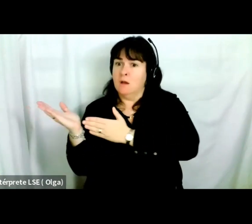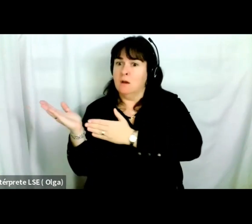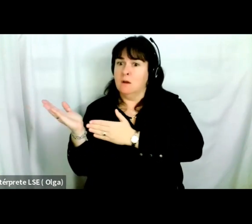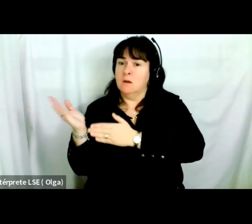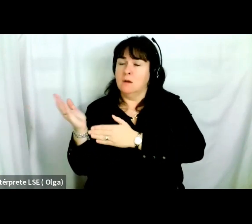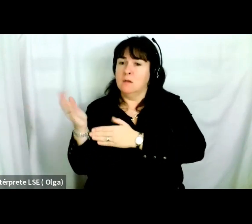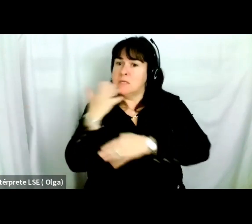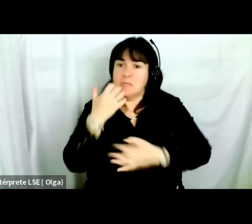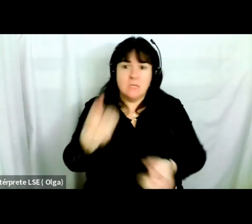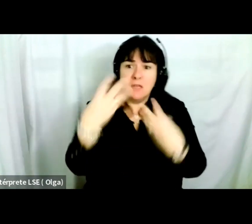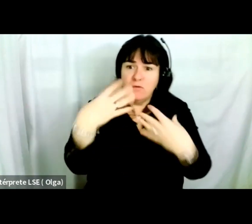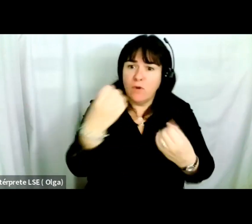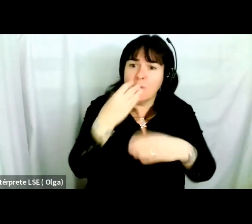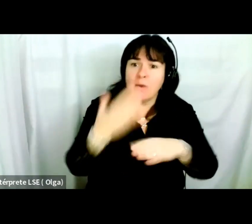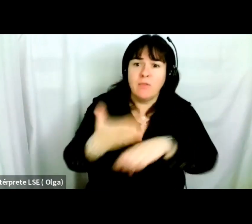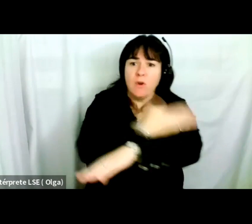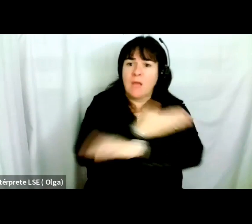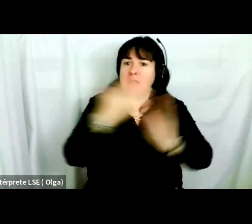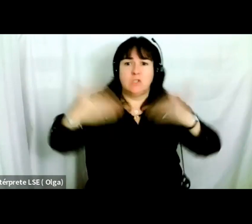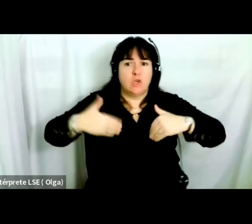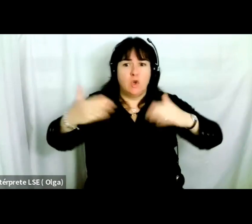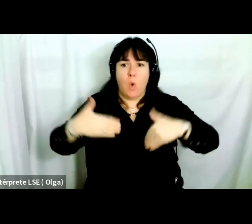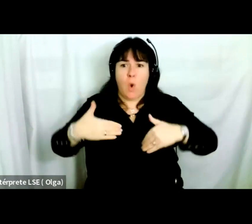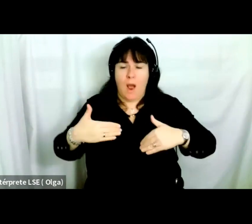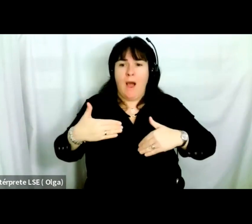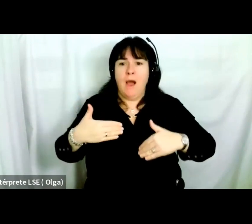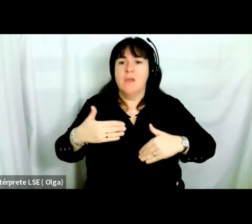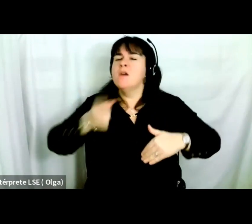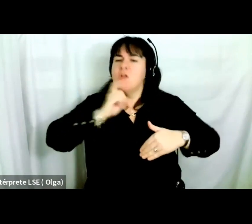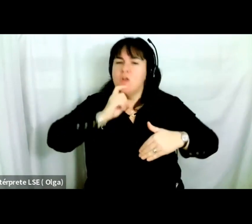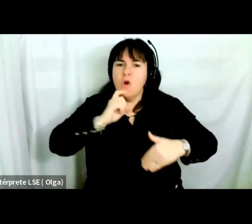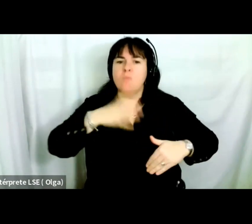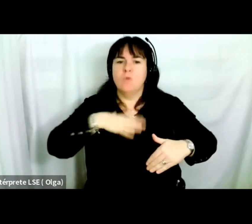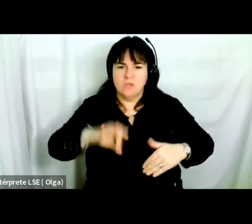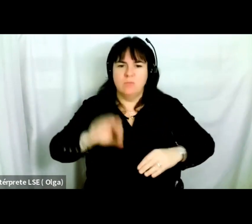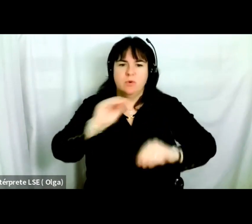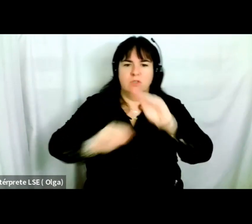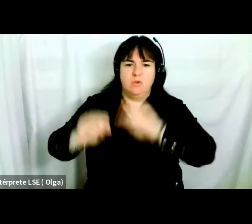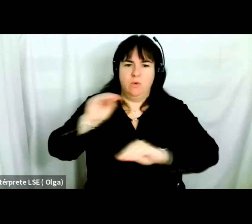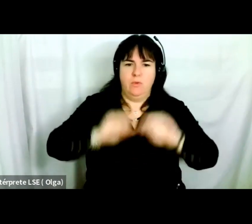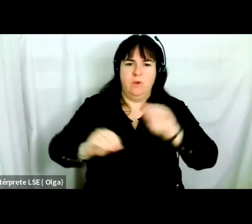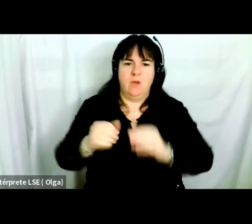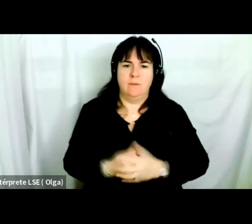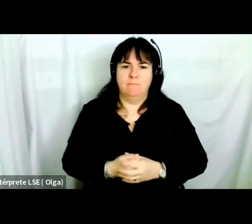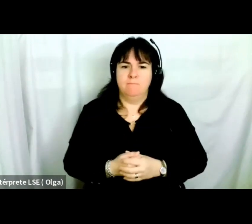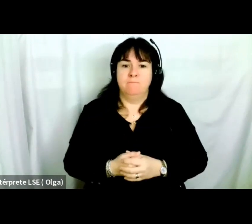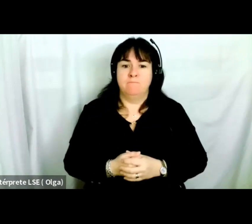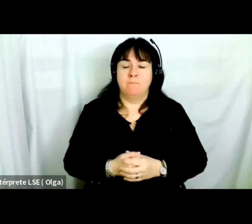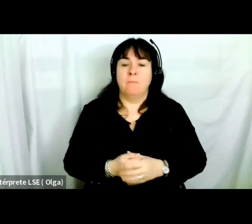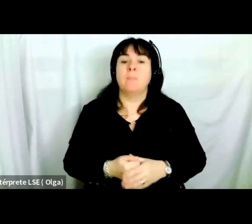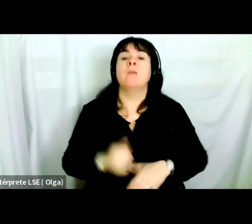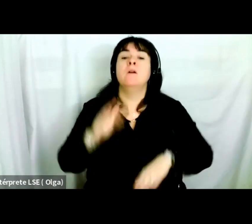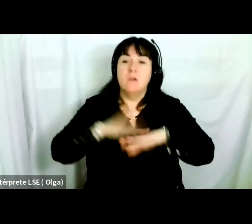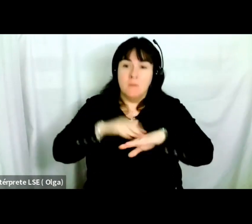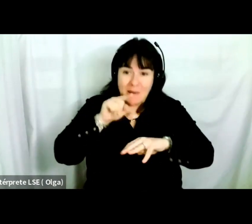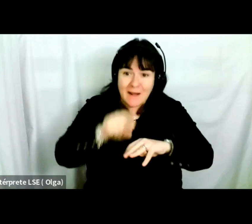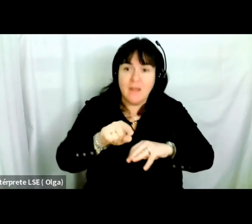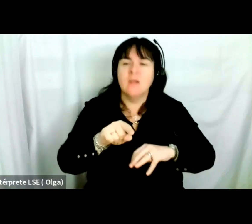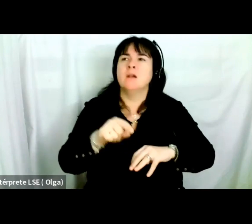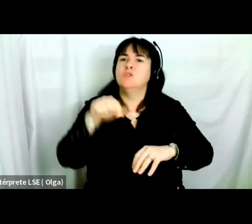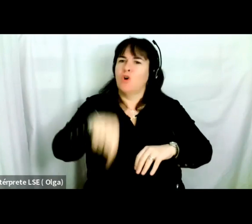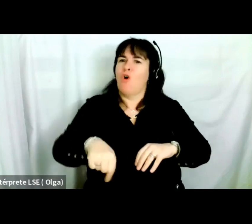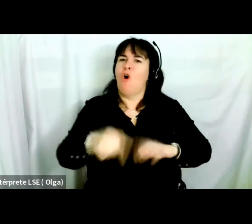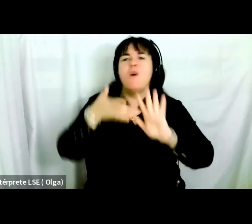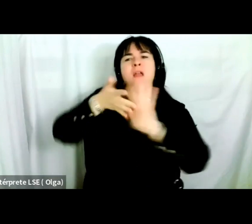recibido información sobre estas formas de resolver los conflictos. Y para eso estamos aquí esta tarde, para contaros que existe ese